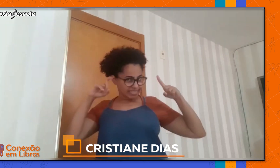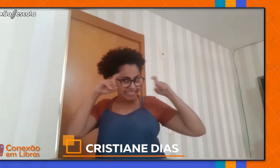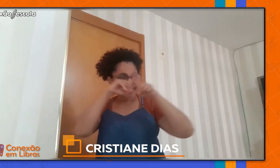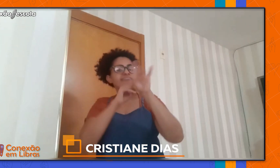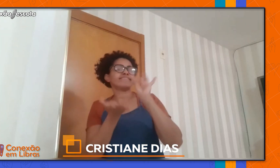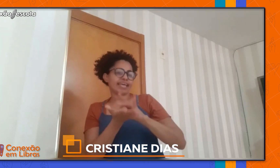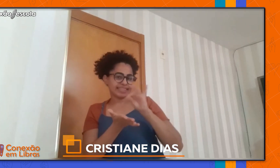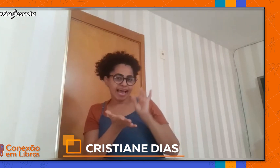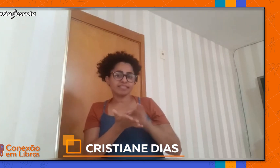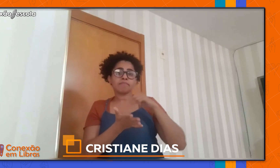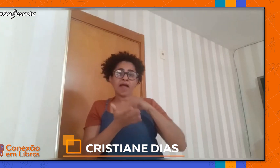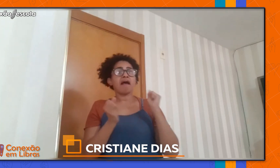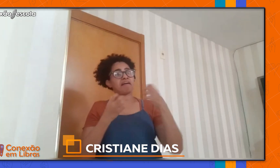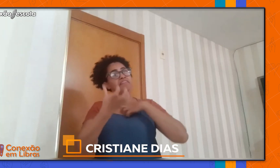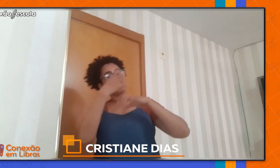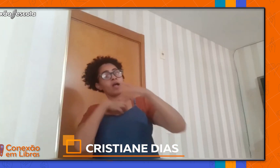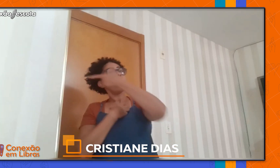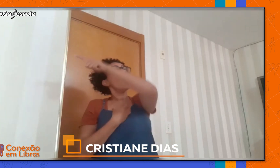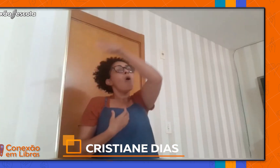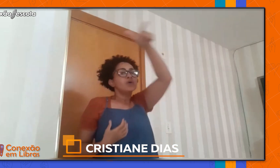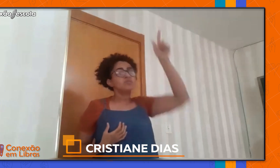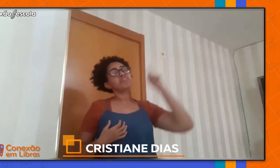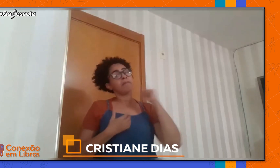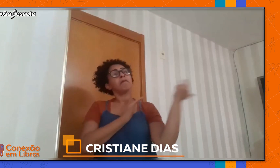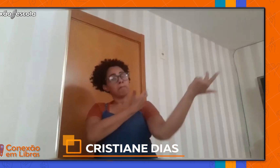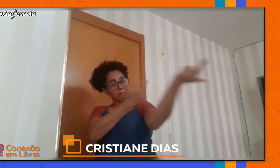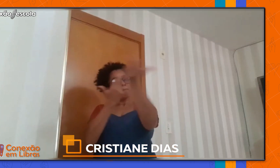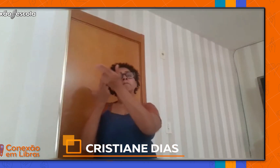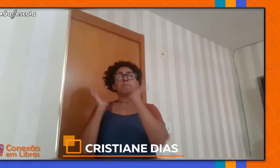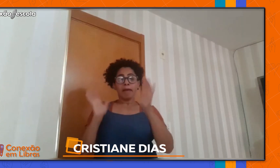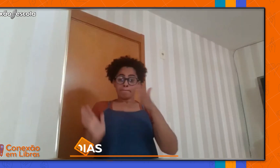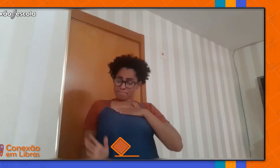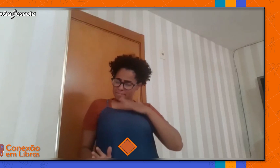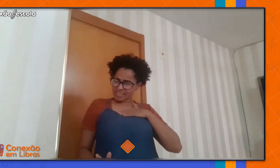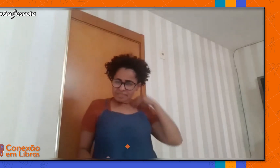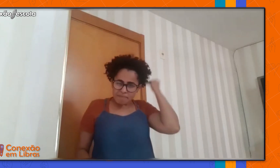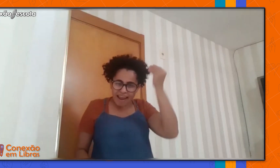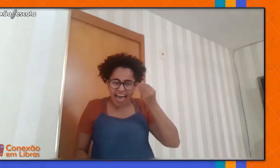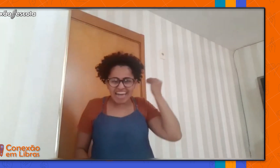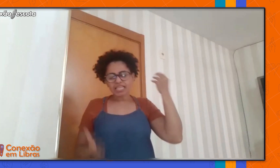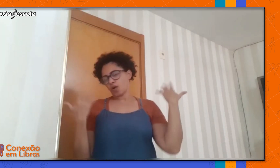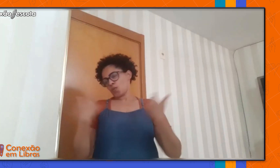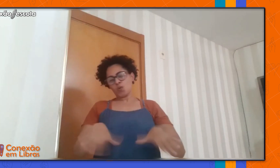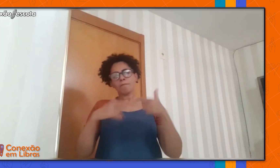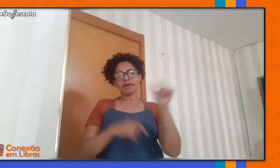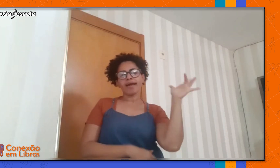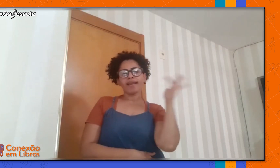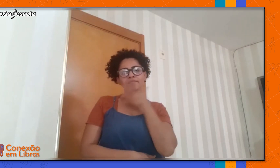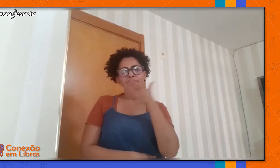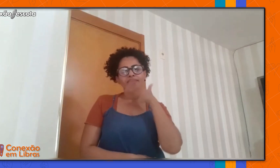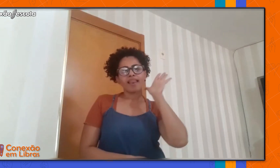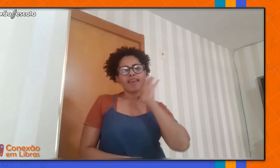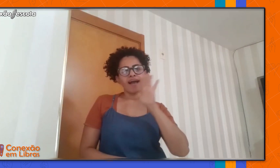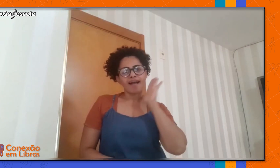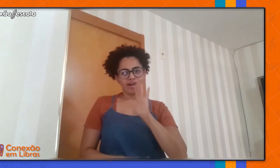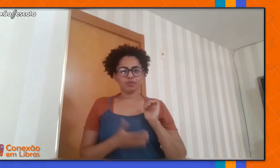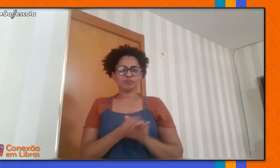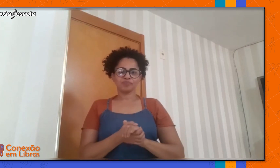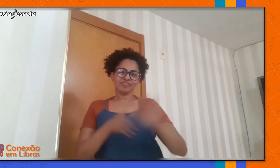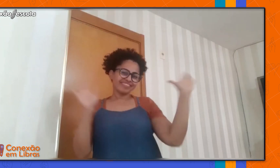muita satisfação, é muita alegria. Eu sei que muitos surdos são assim, que acontece, mas a minha experiência é uma satisfação muito